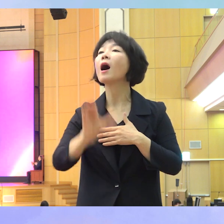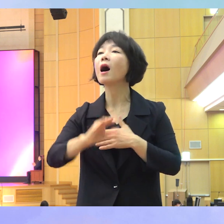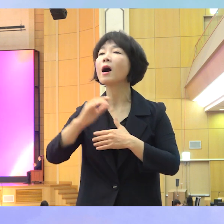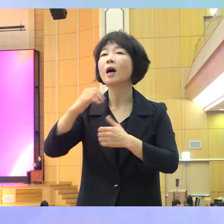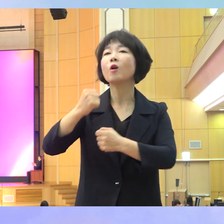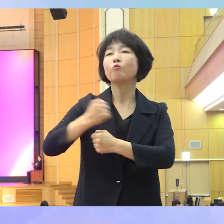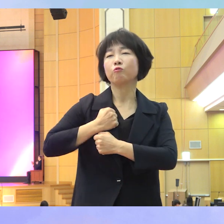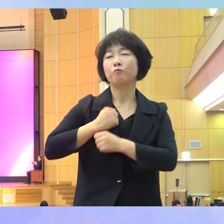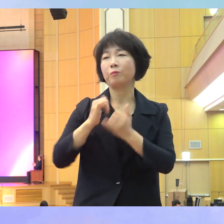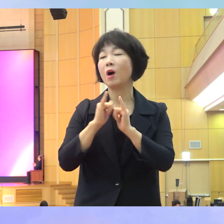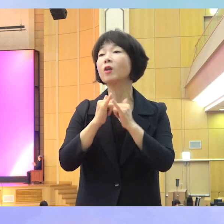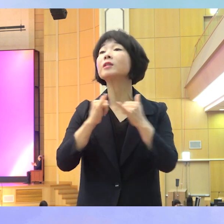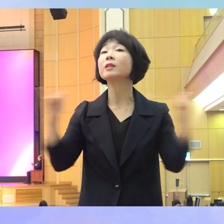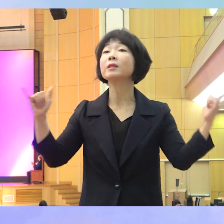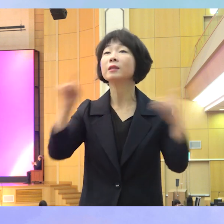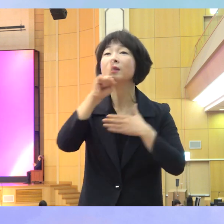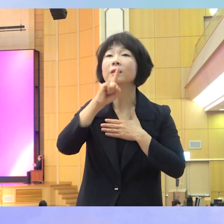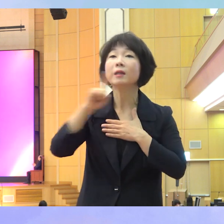십자가